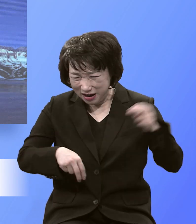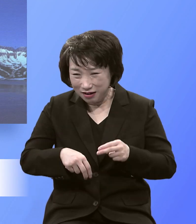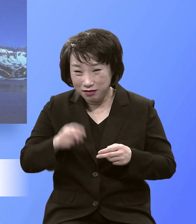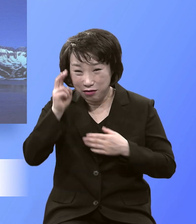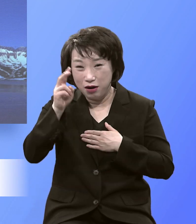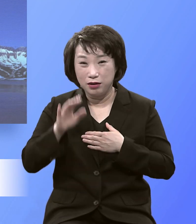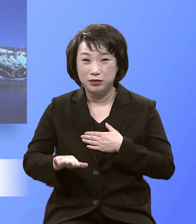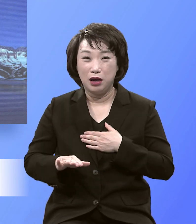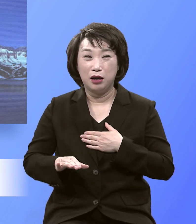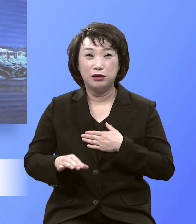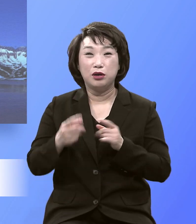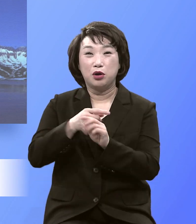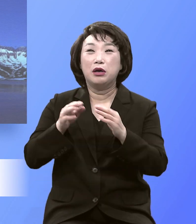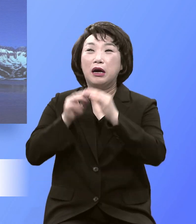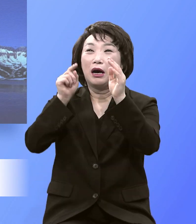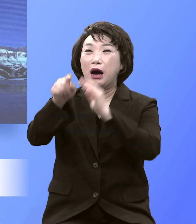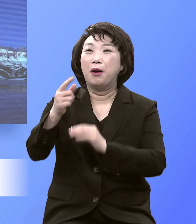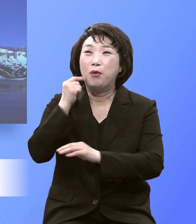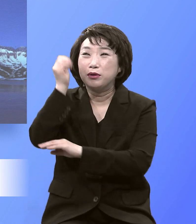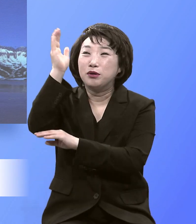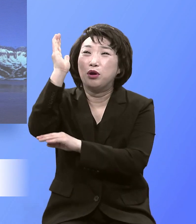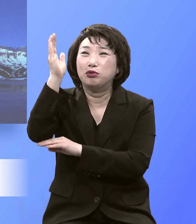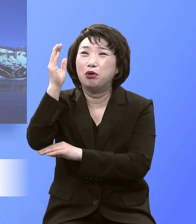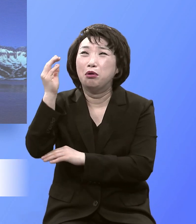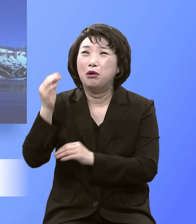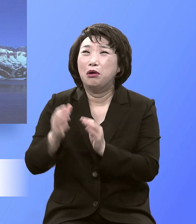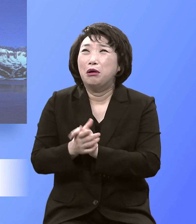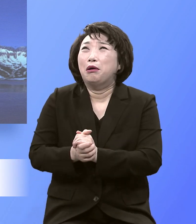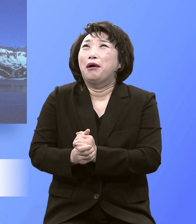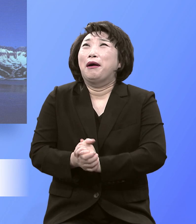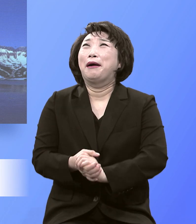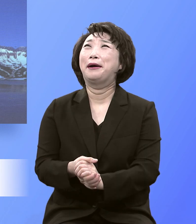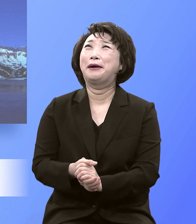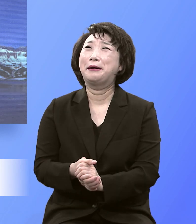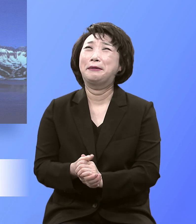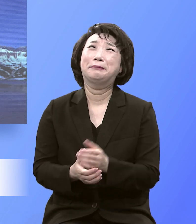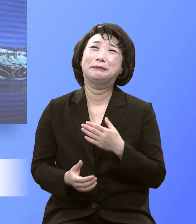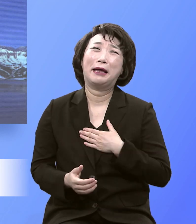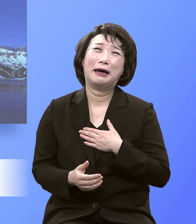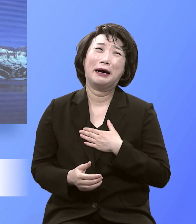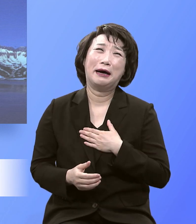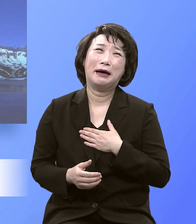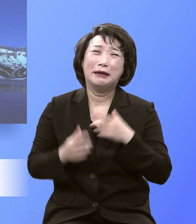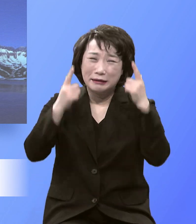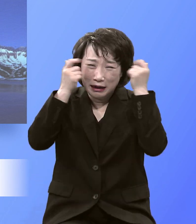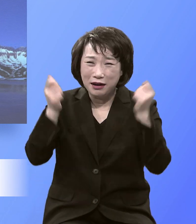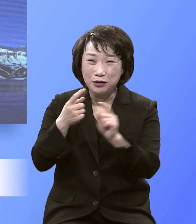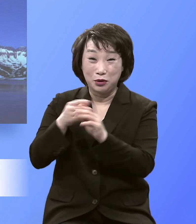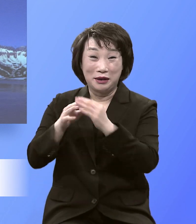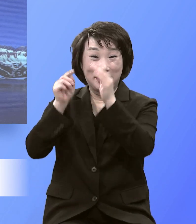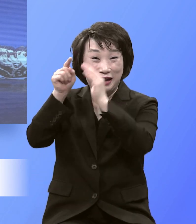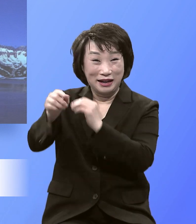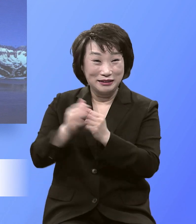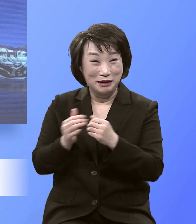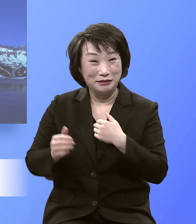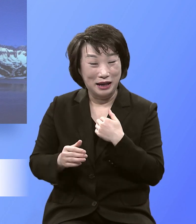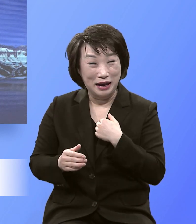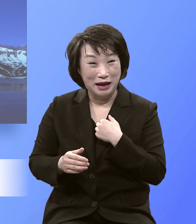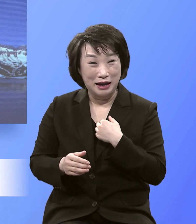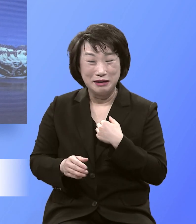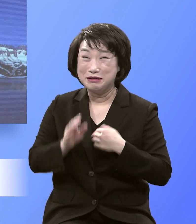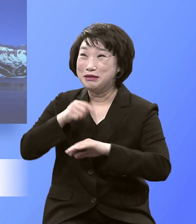같은 목사님 설교를 얼마나 여러분 죽을 각오하고 하는 것이니까